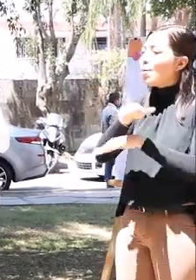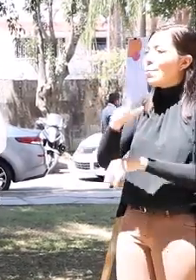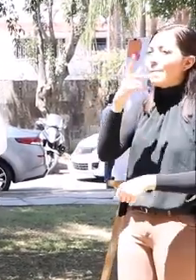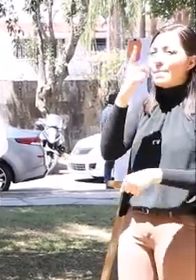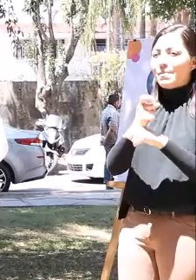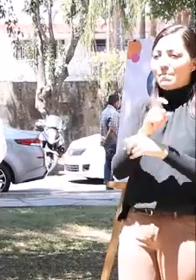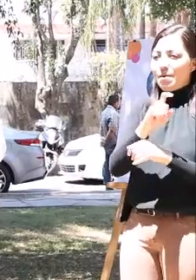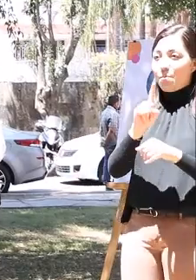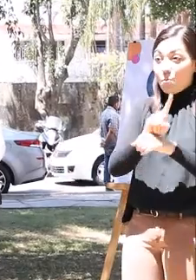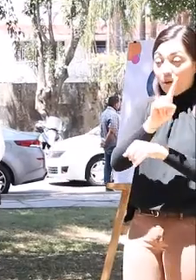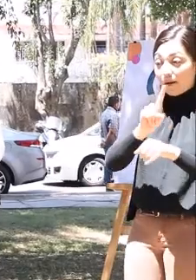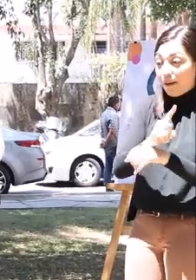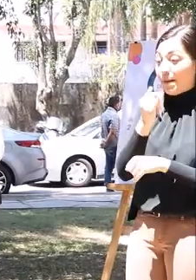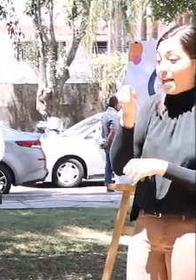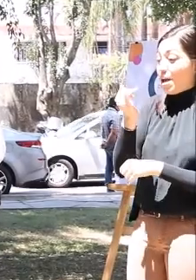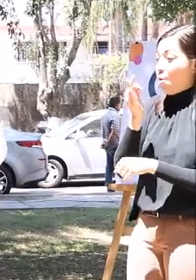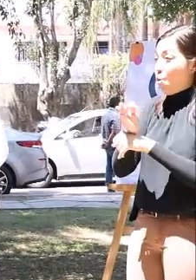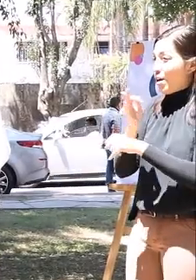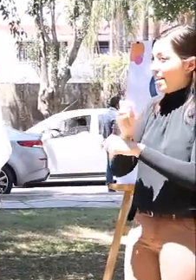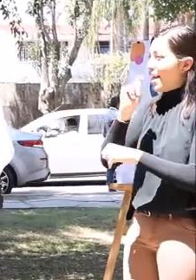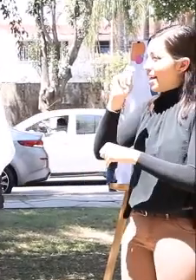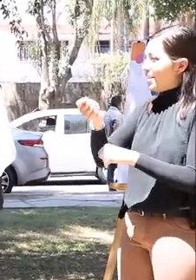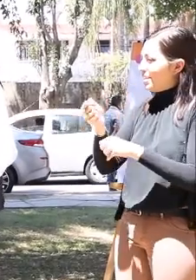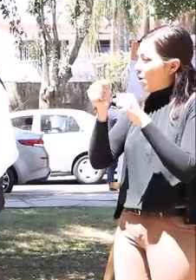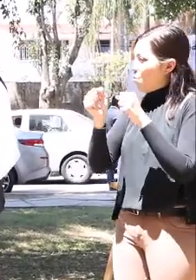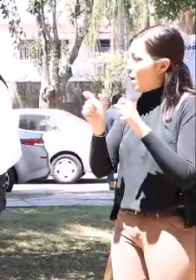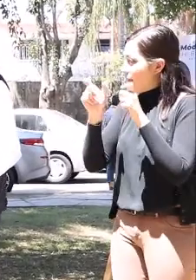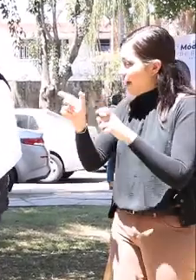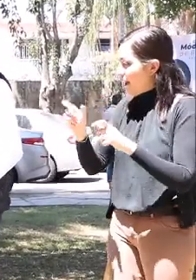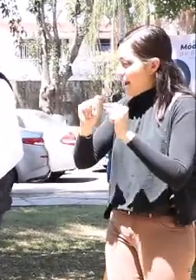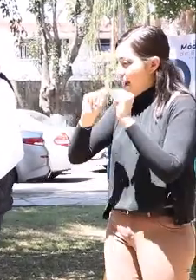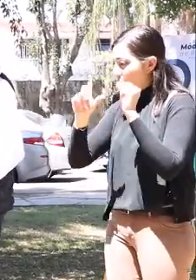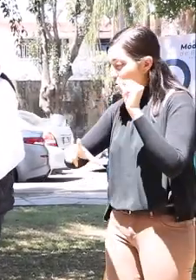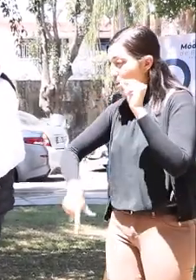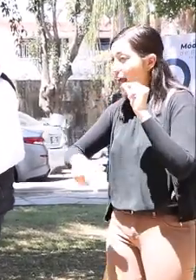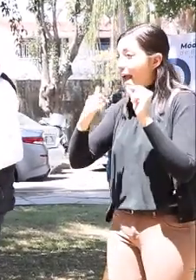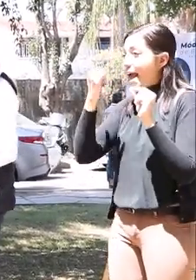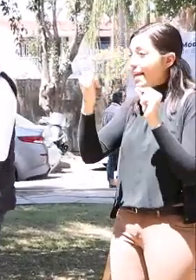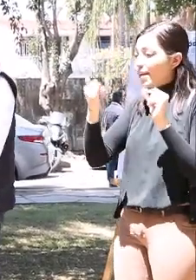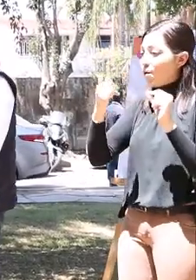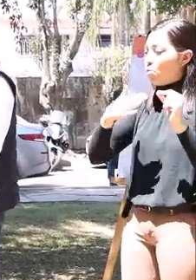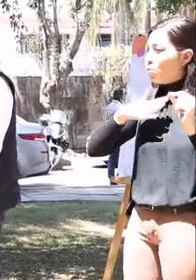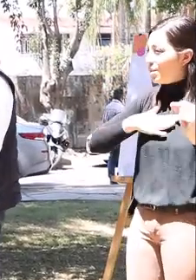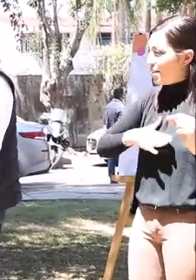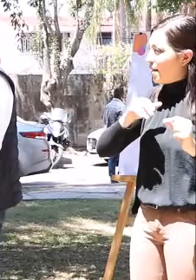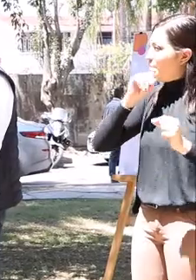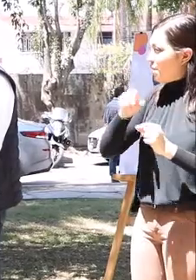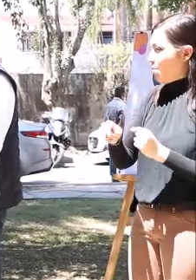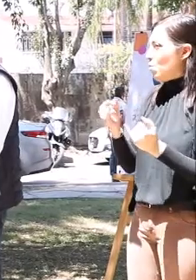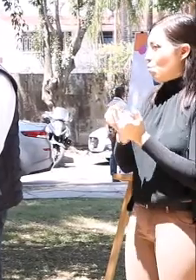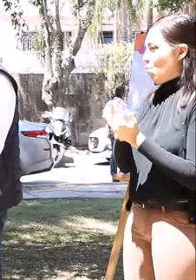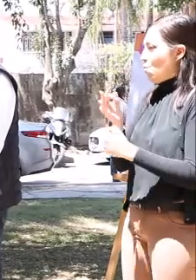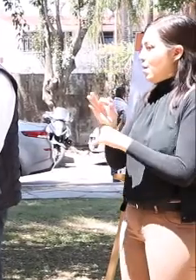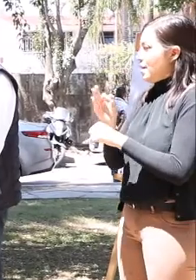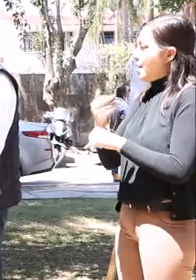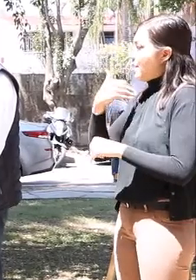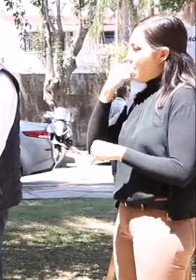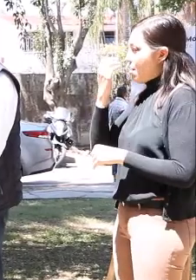justo lo que hoy el modelo nacional de seguridad y el modelo nacional de justicia cívica, que aquí también quiero